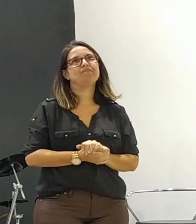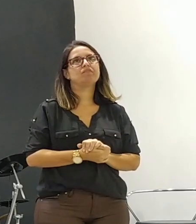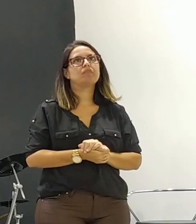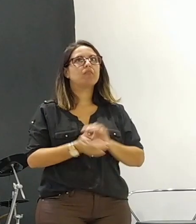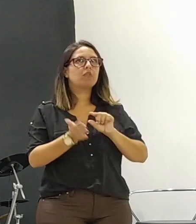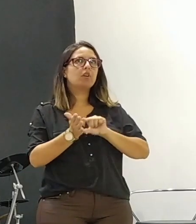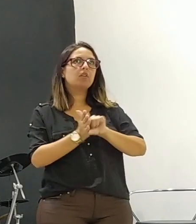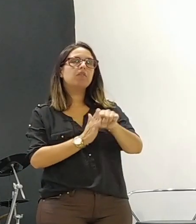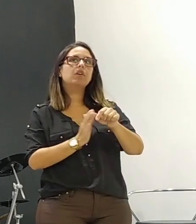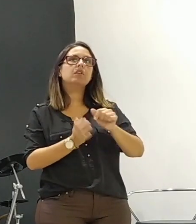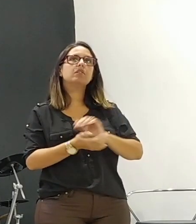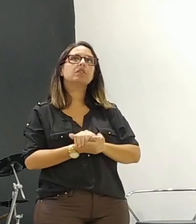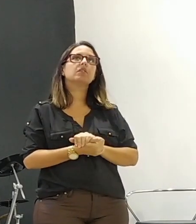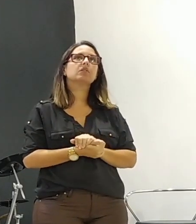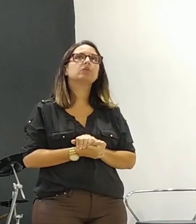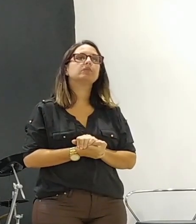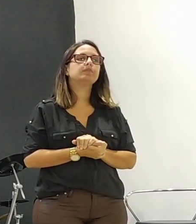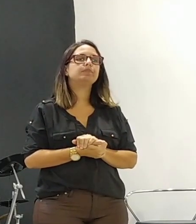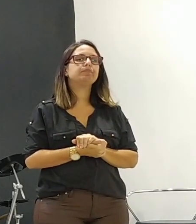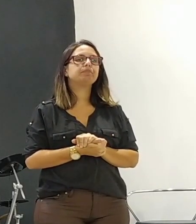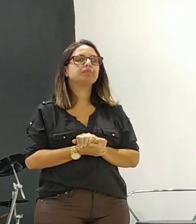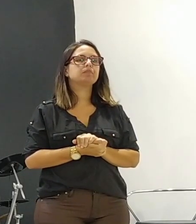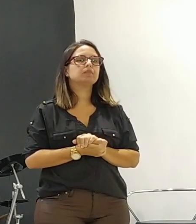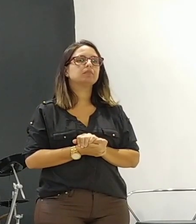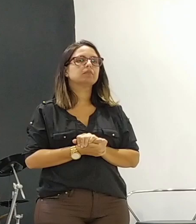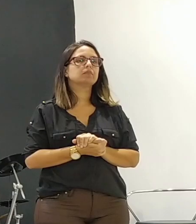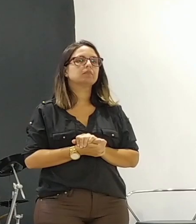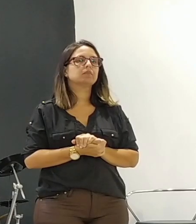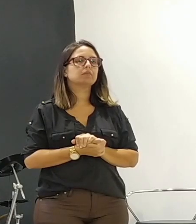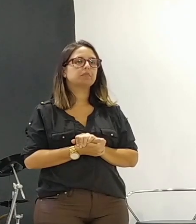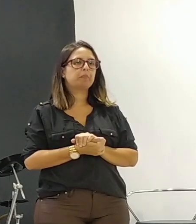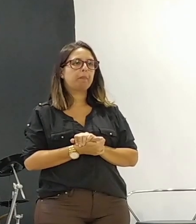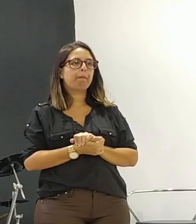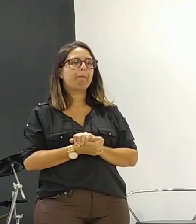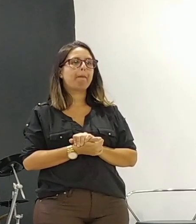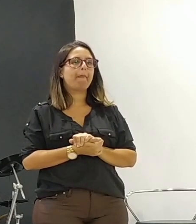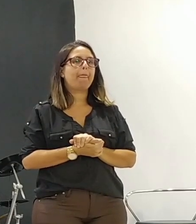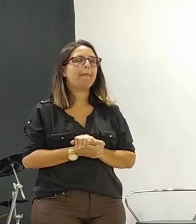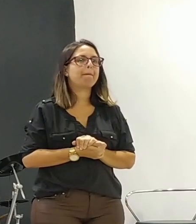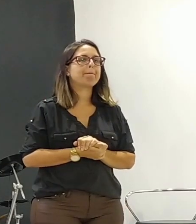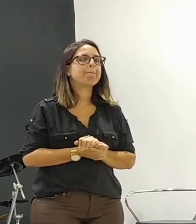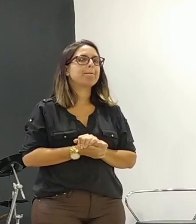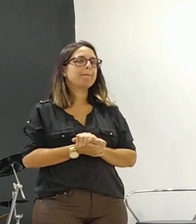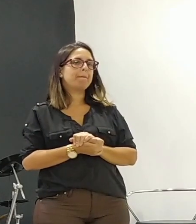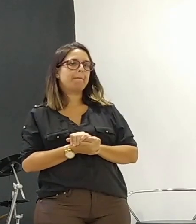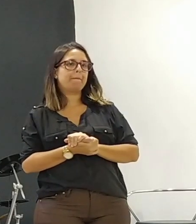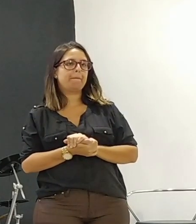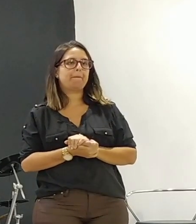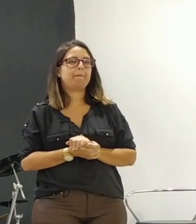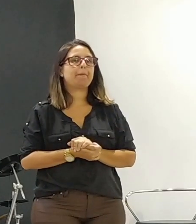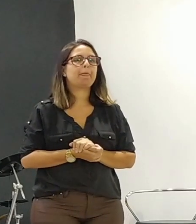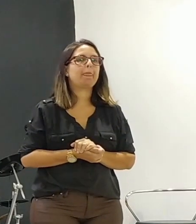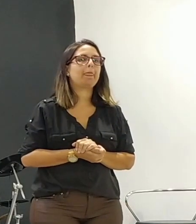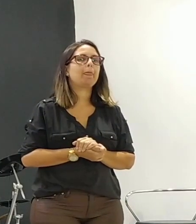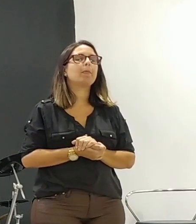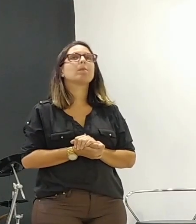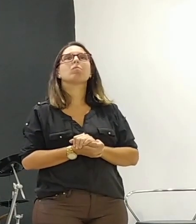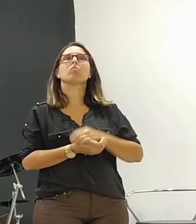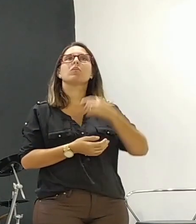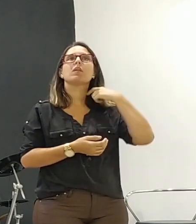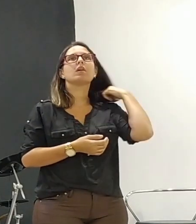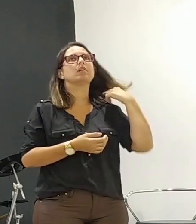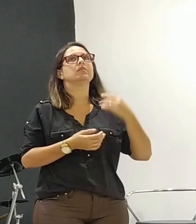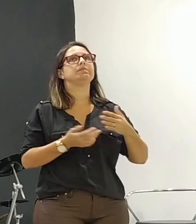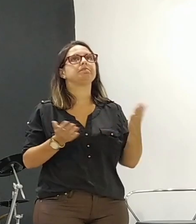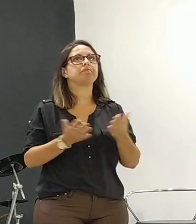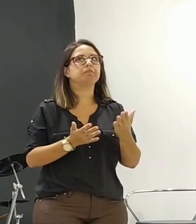no versículo 11 assim, pois, o comereis, os vossos lombos cingidos. Aí vem